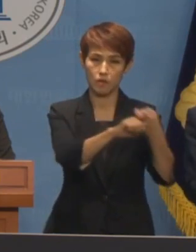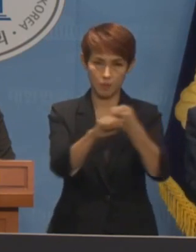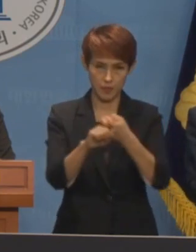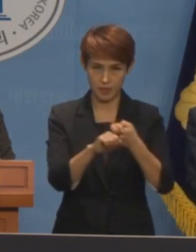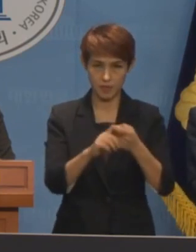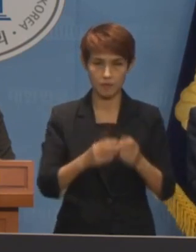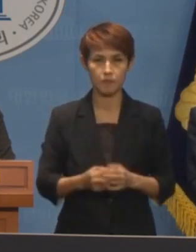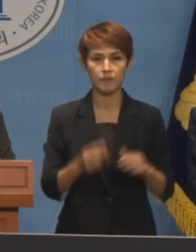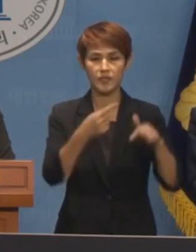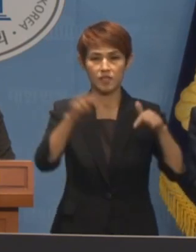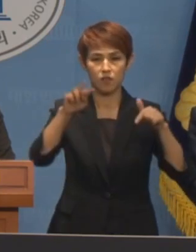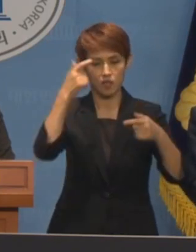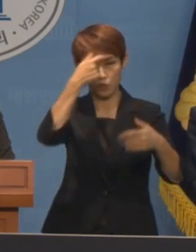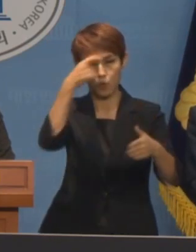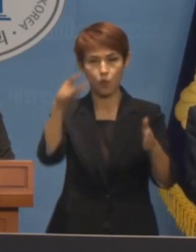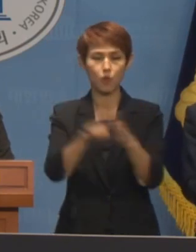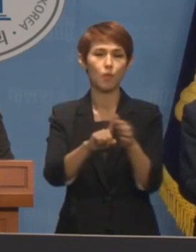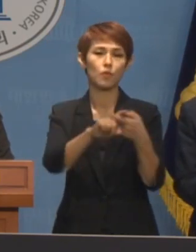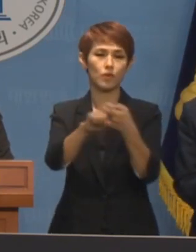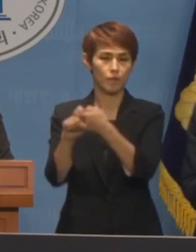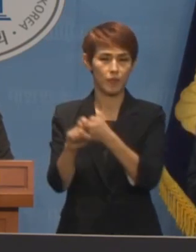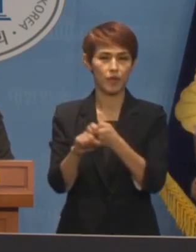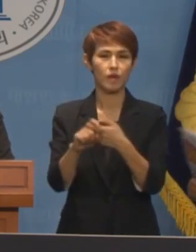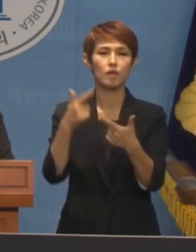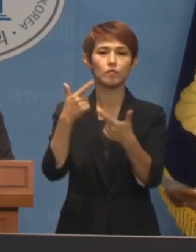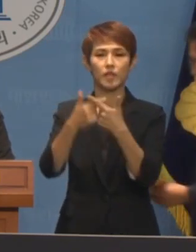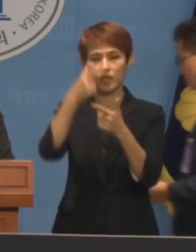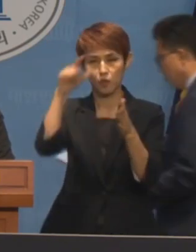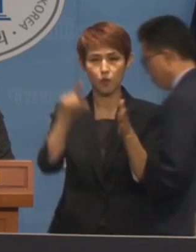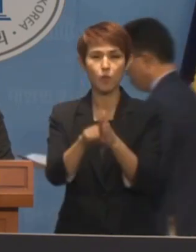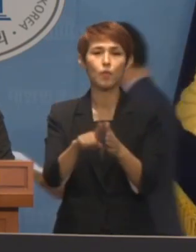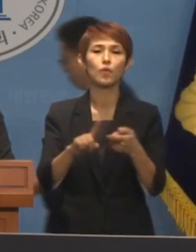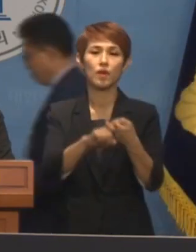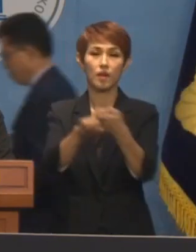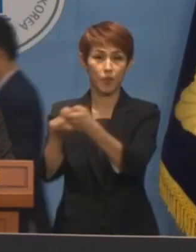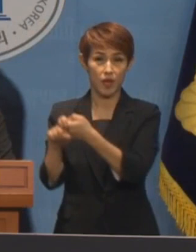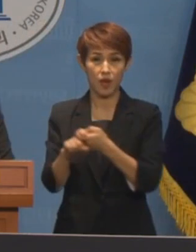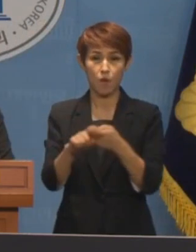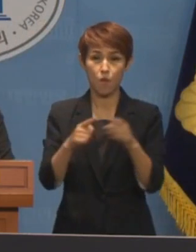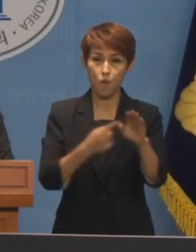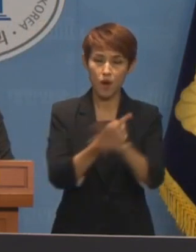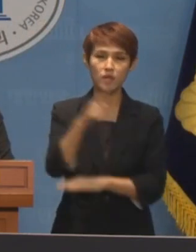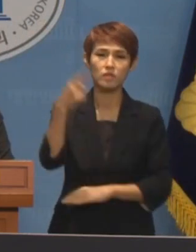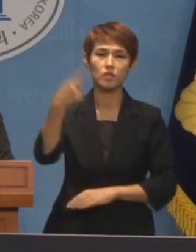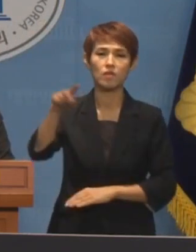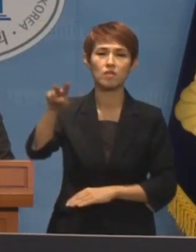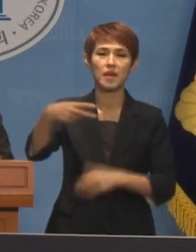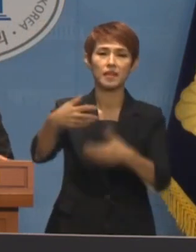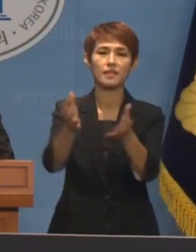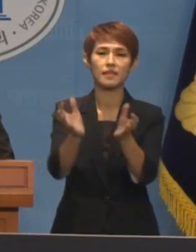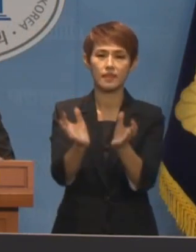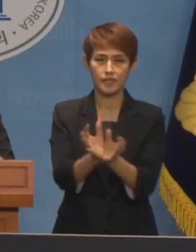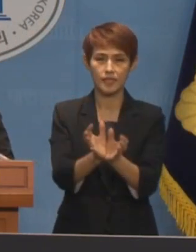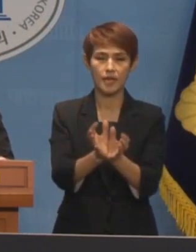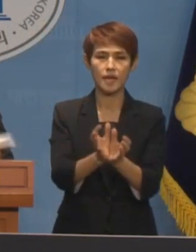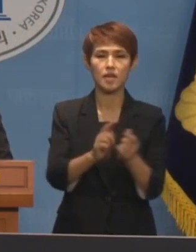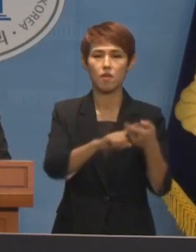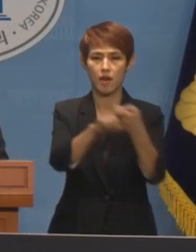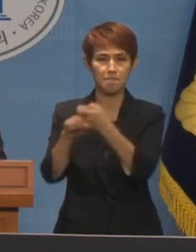인천 기독교연합회, 부산 기독교연합회 외 1200개 단체, 시민단체